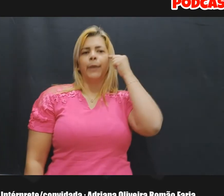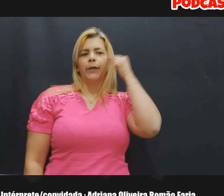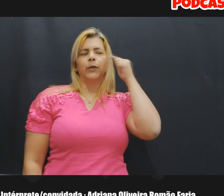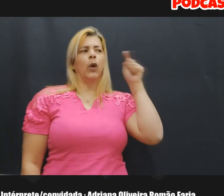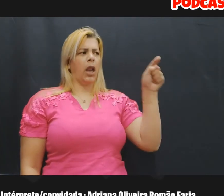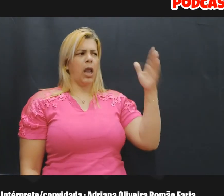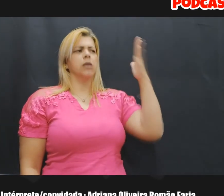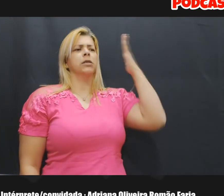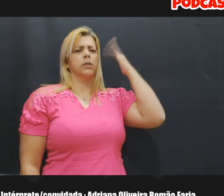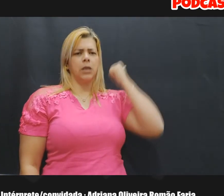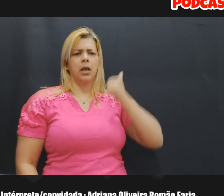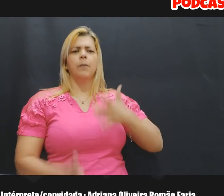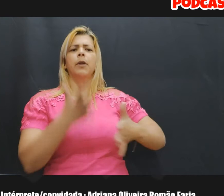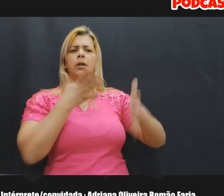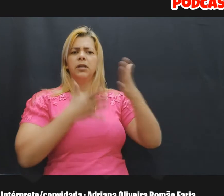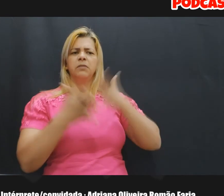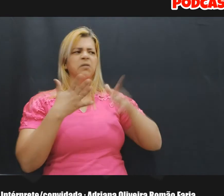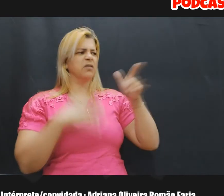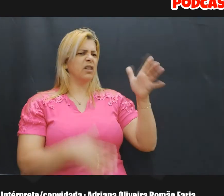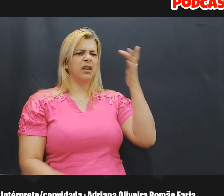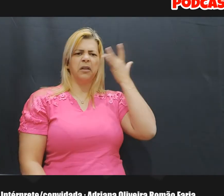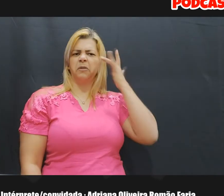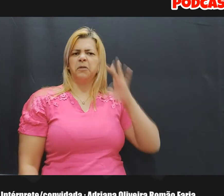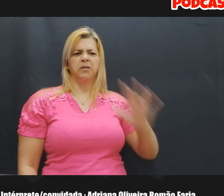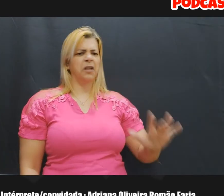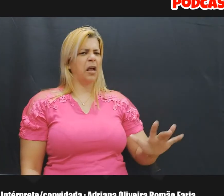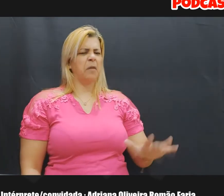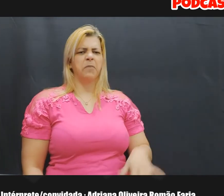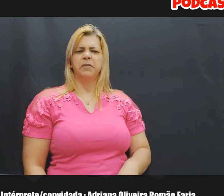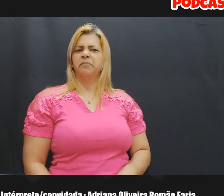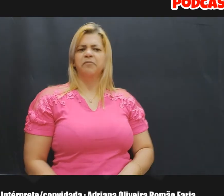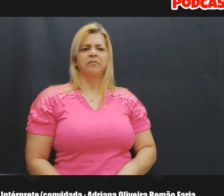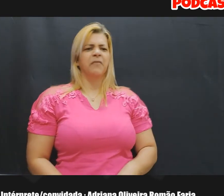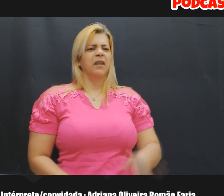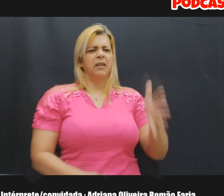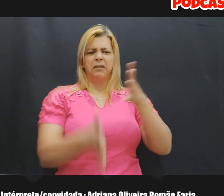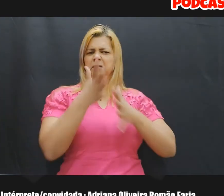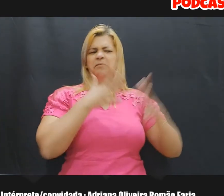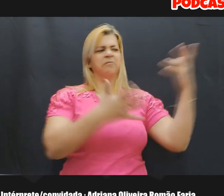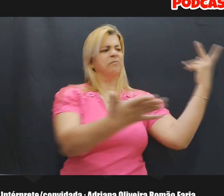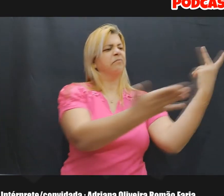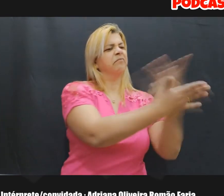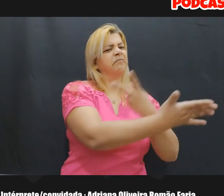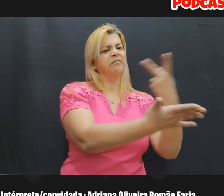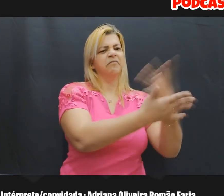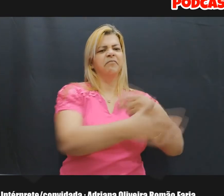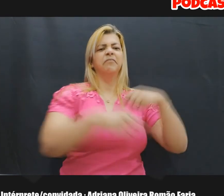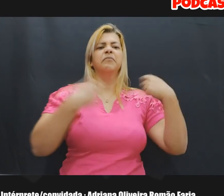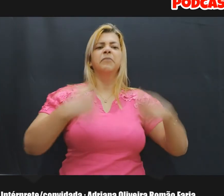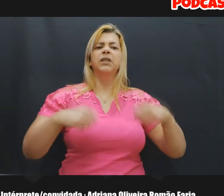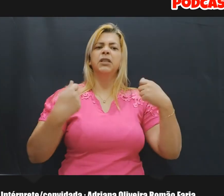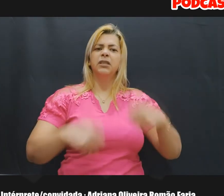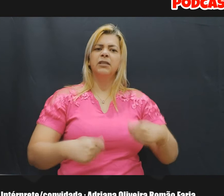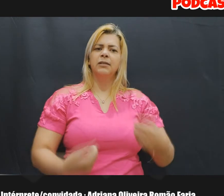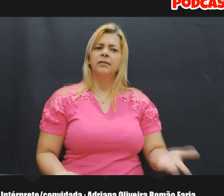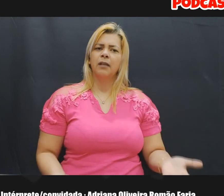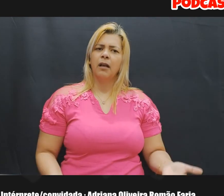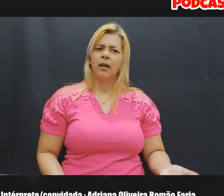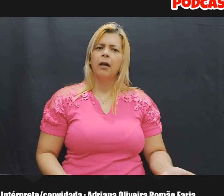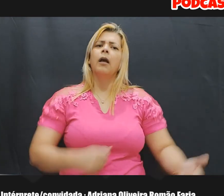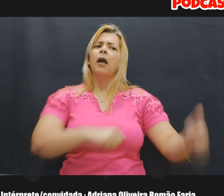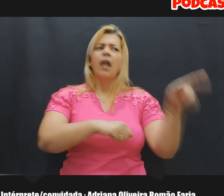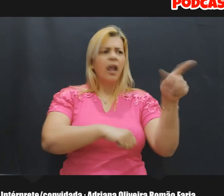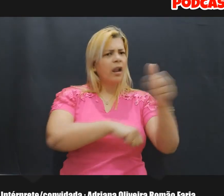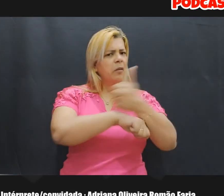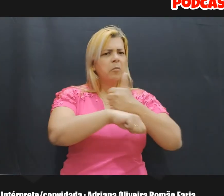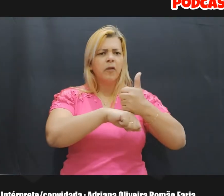sabia, mas a pessoa não faz o trabalho dela correto, certo? Então, realmente falta essa fiscalização.